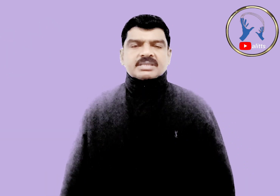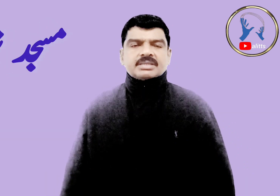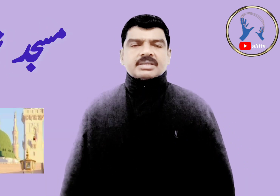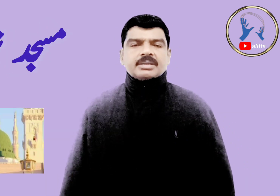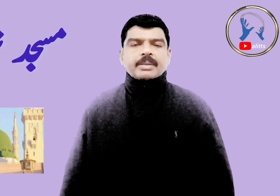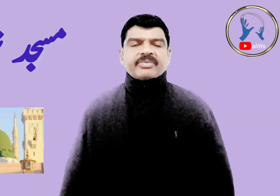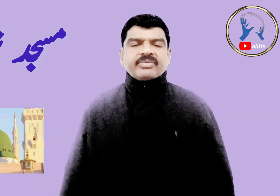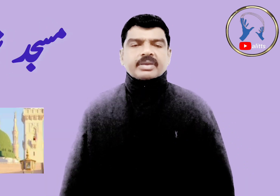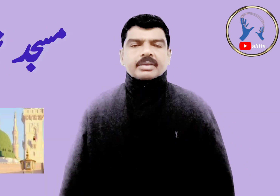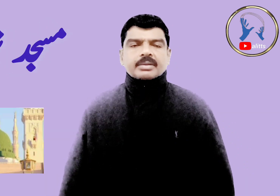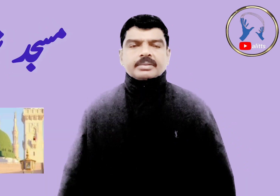मस्जिद नबवी